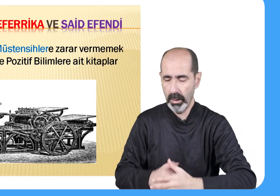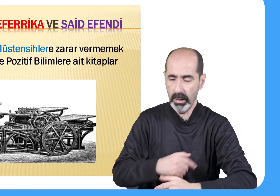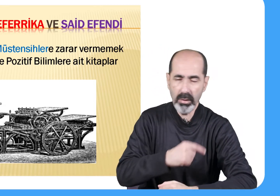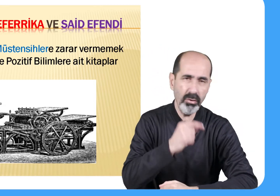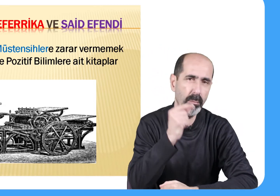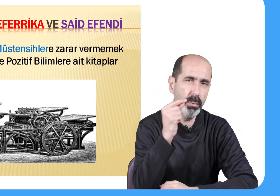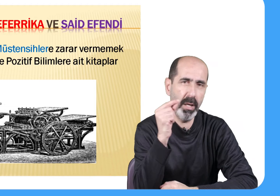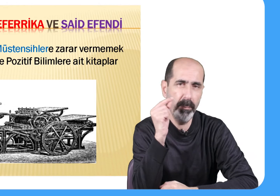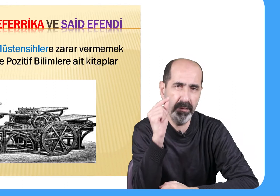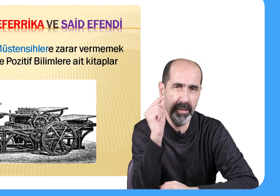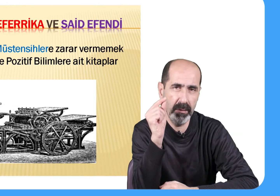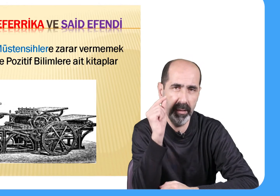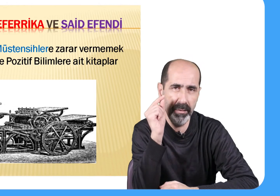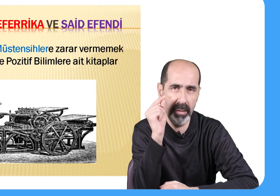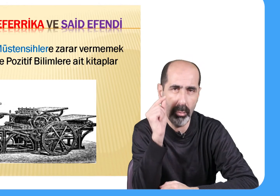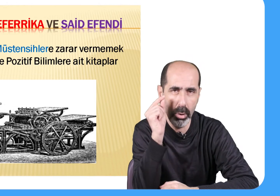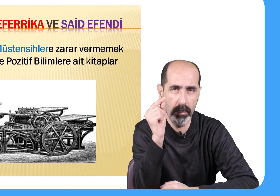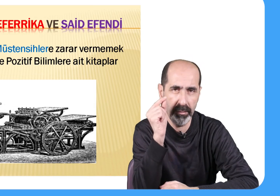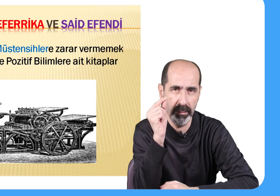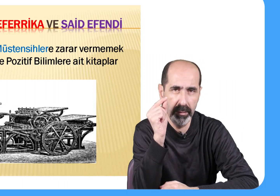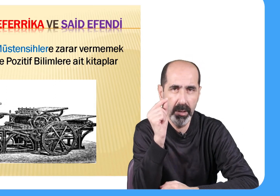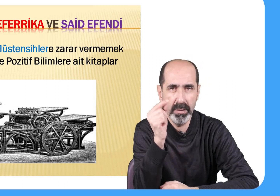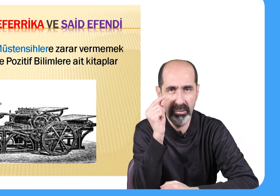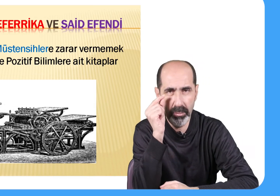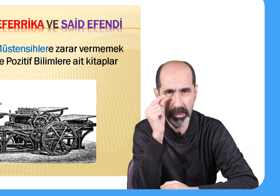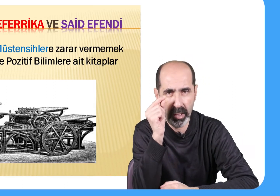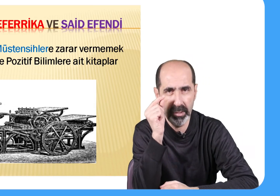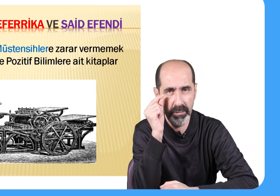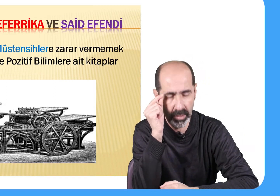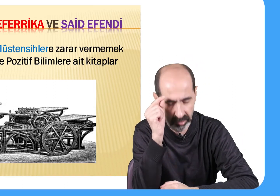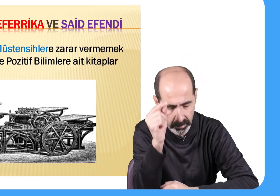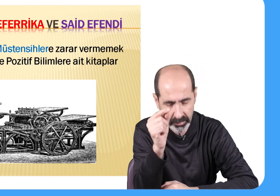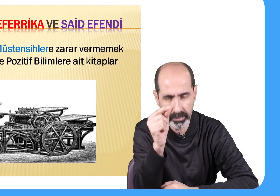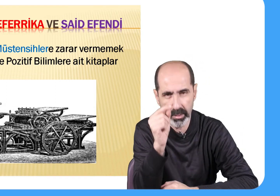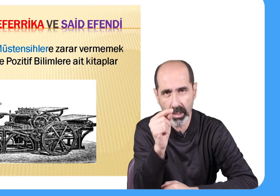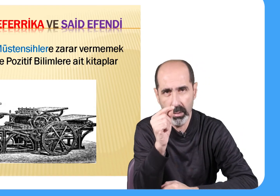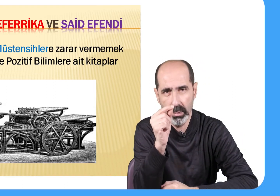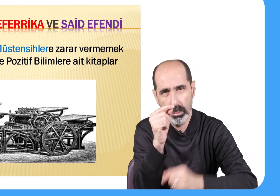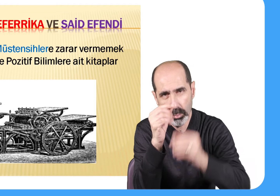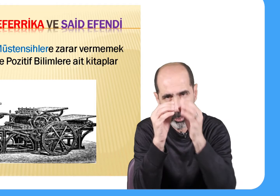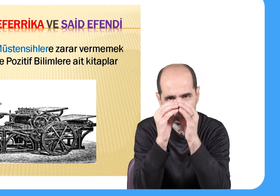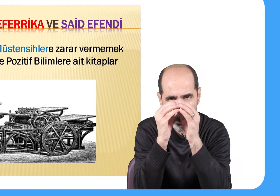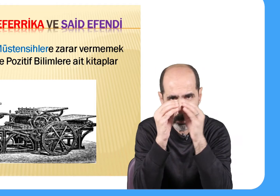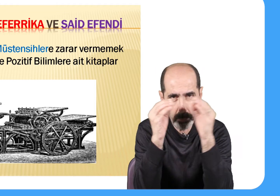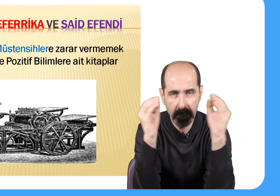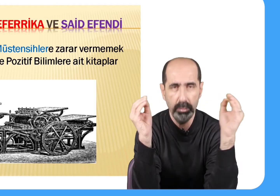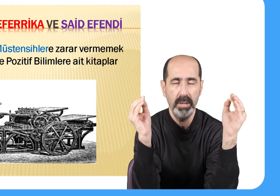yazıyorlar İşte bunlar mesleklerinden olmasın geçim kaygısı yaşamasın diye uzun bir müddet